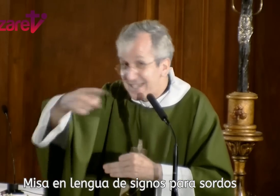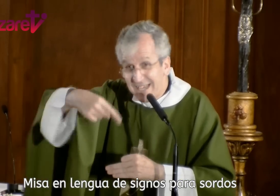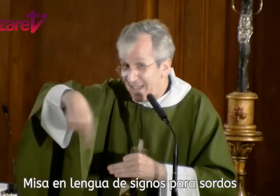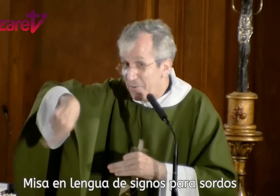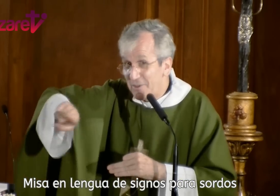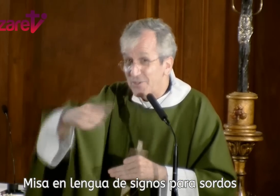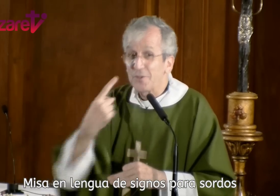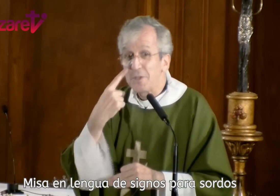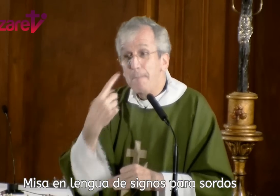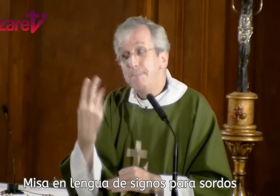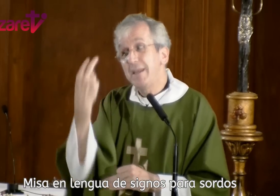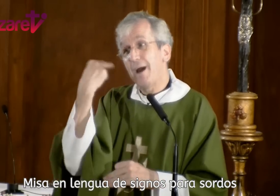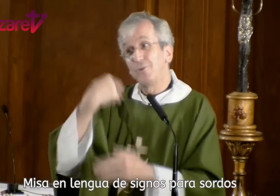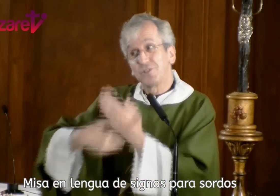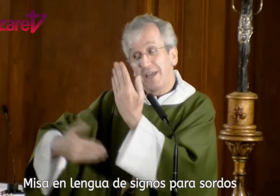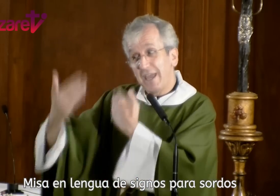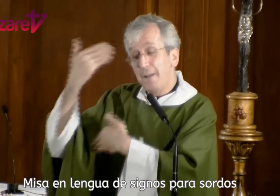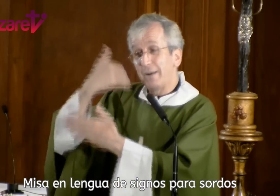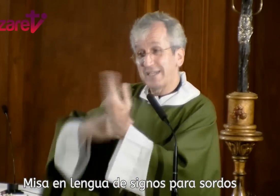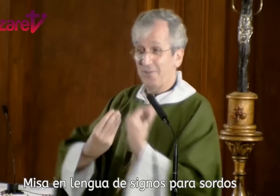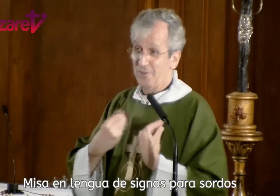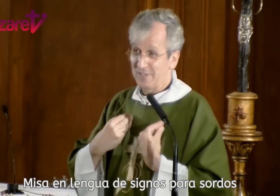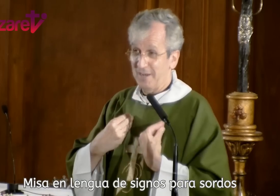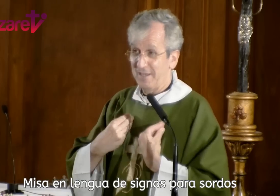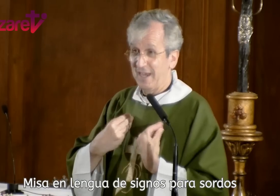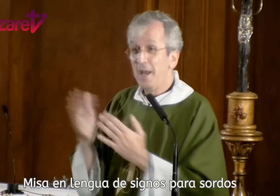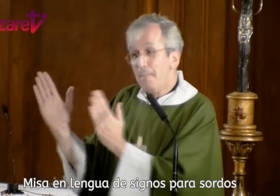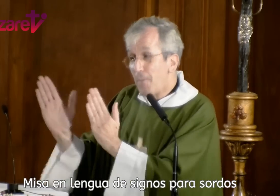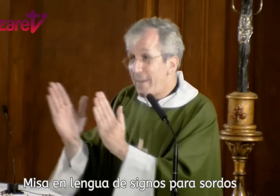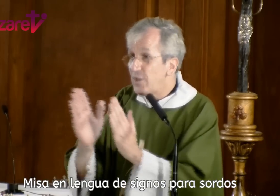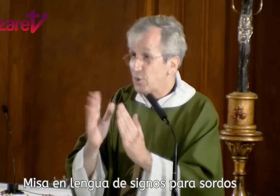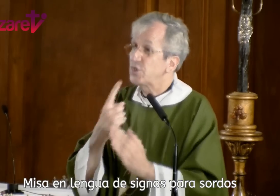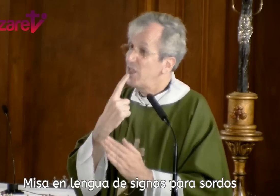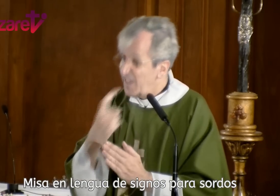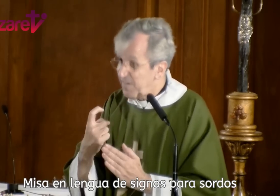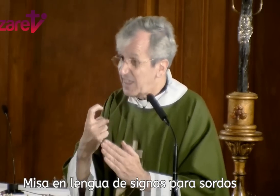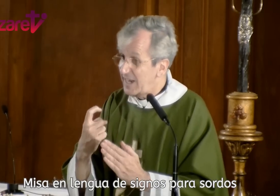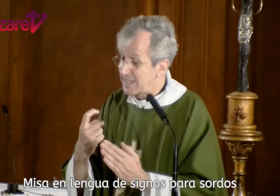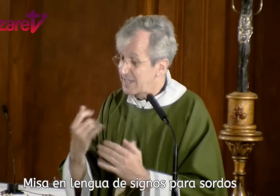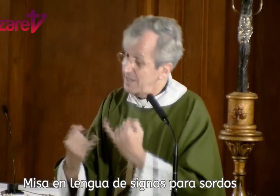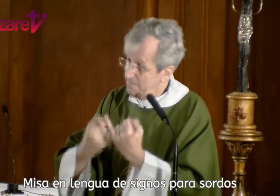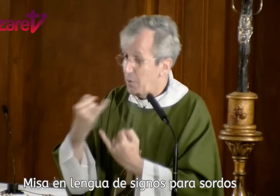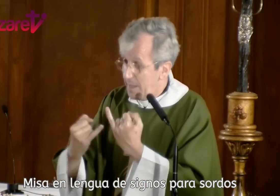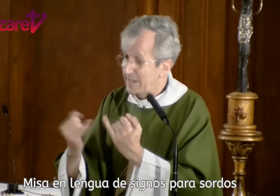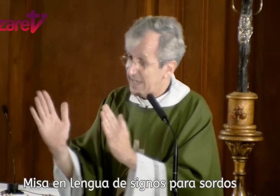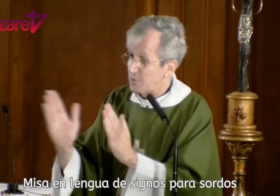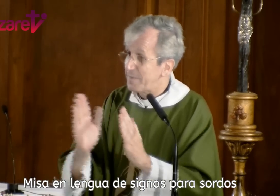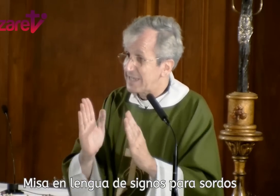si cada uno de nosotros miramos el pasado de nuestra vida, momentos difíciles, problemas que hemos